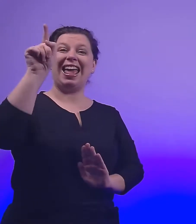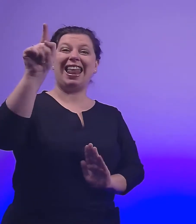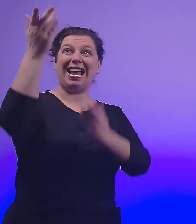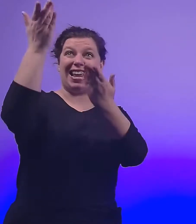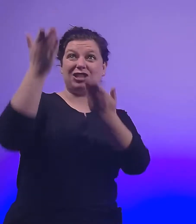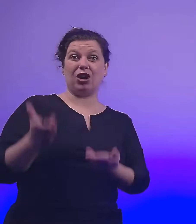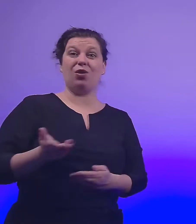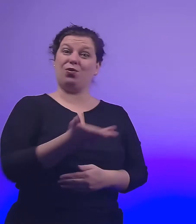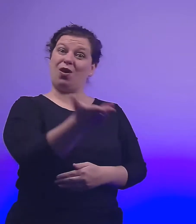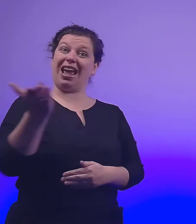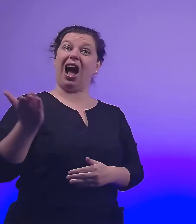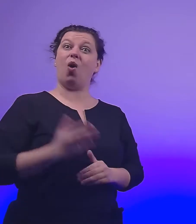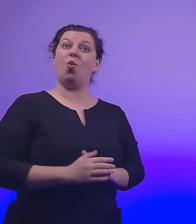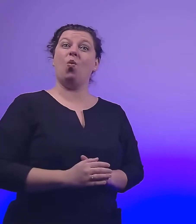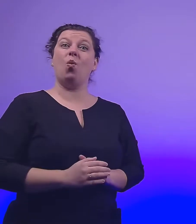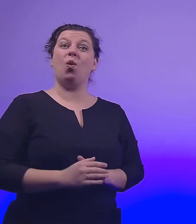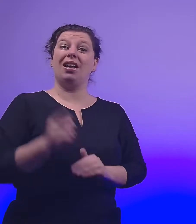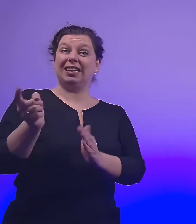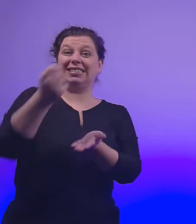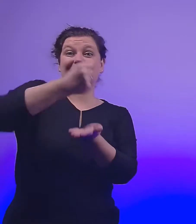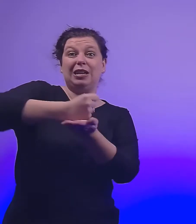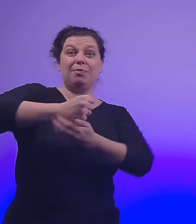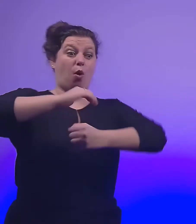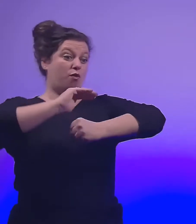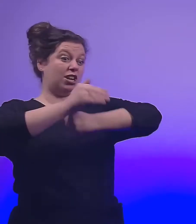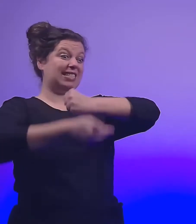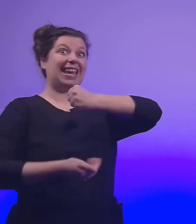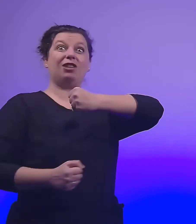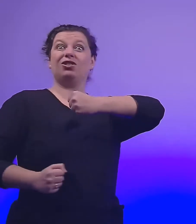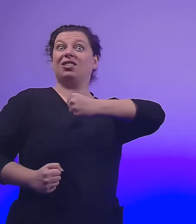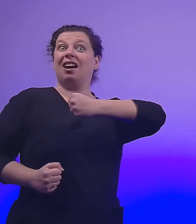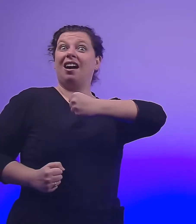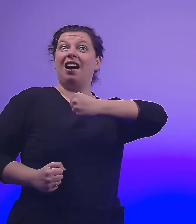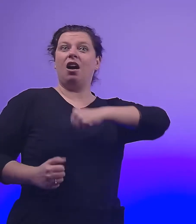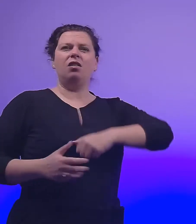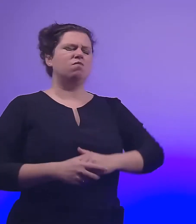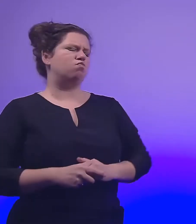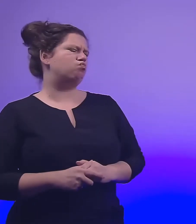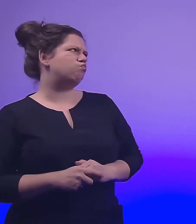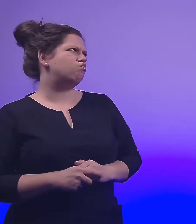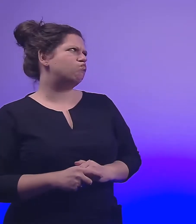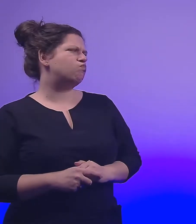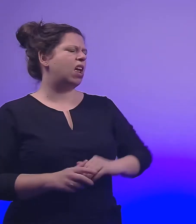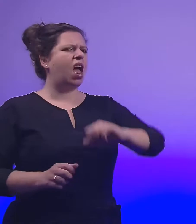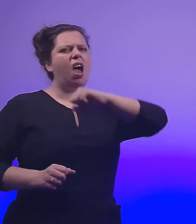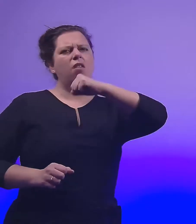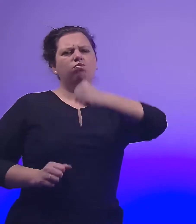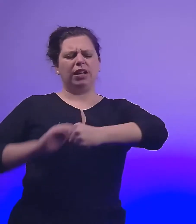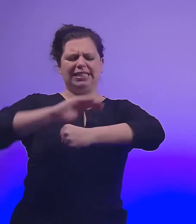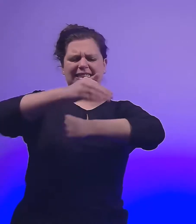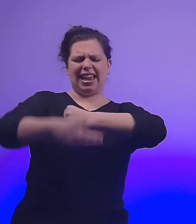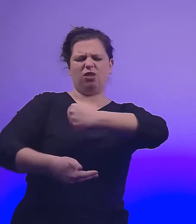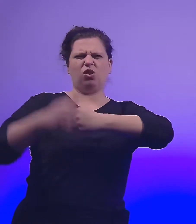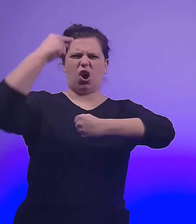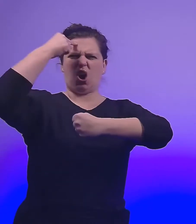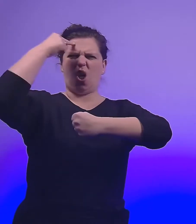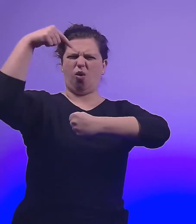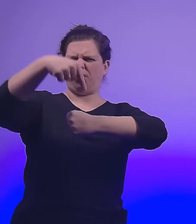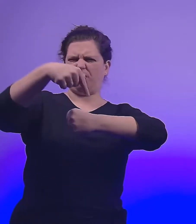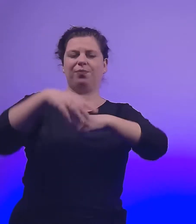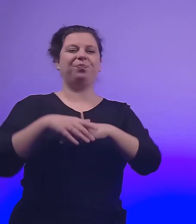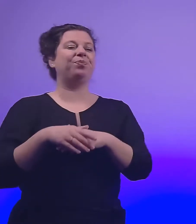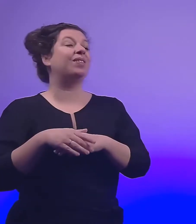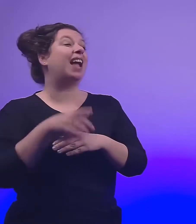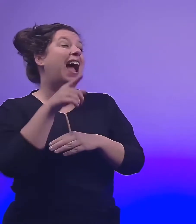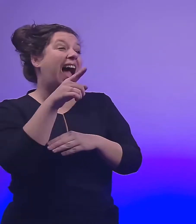eigenlijk symbool voor dat schild. Maar waarom is dan het schild geloof? Nou, door geloven